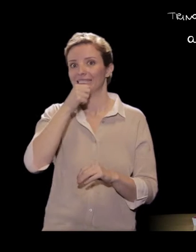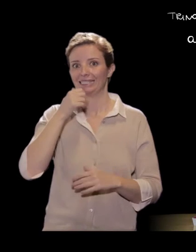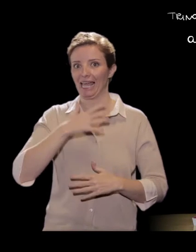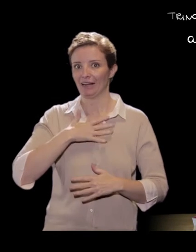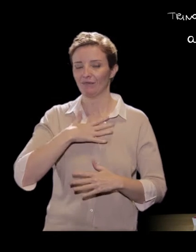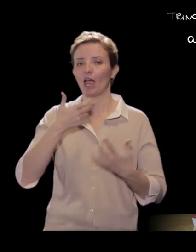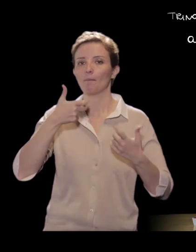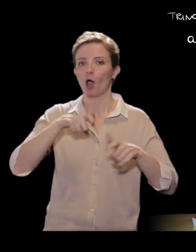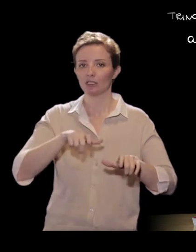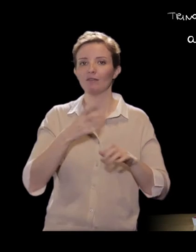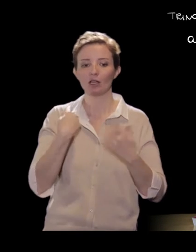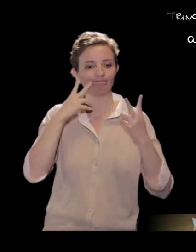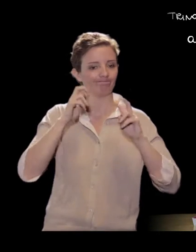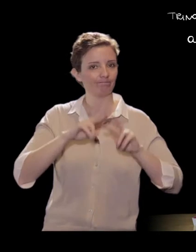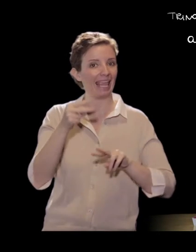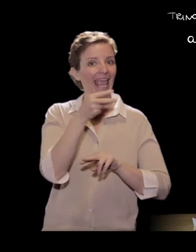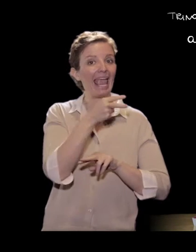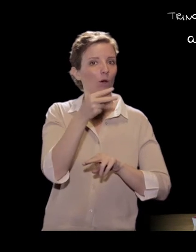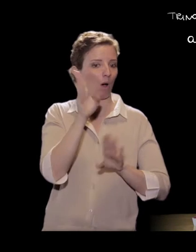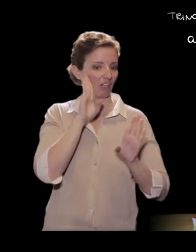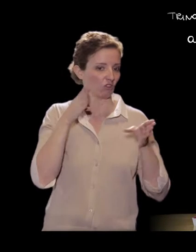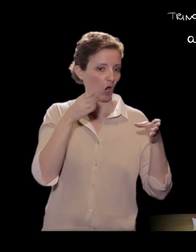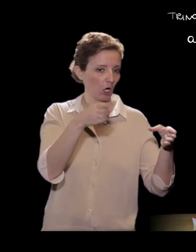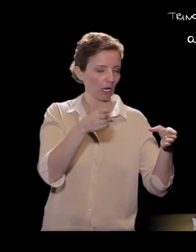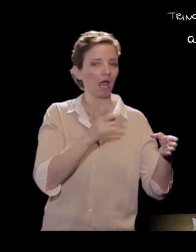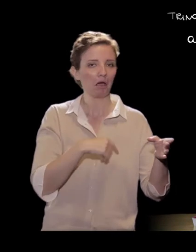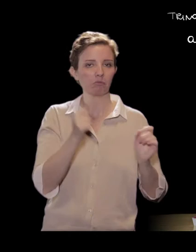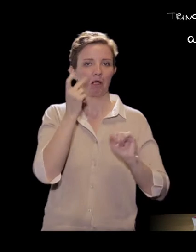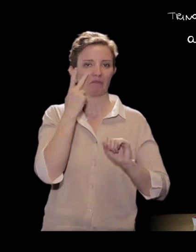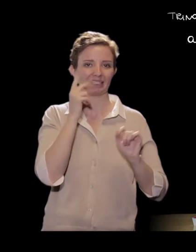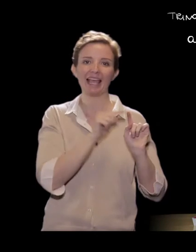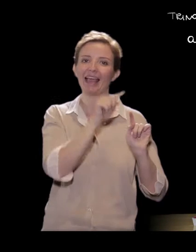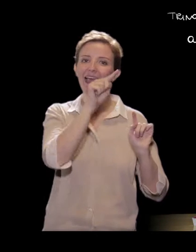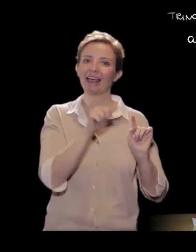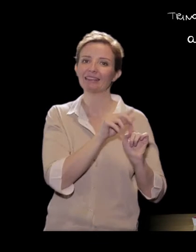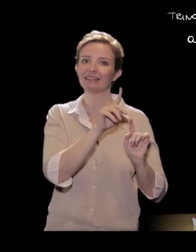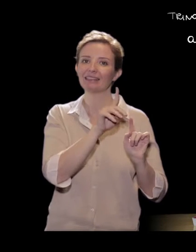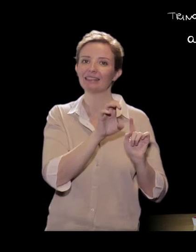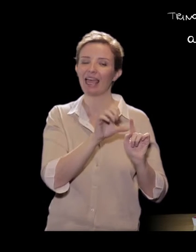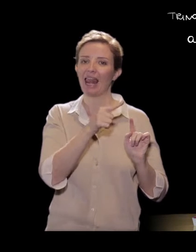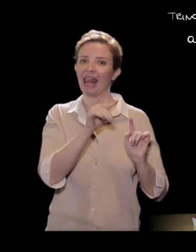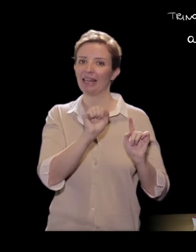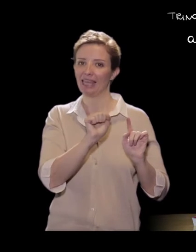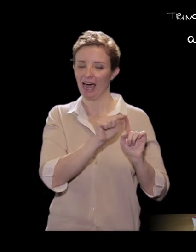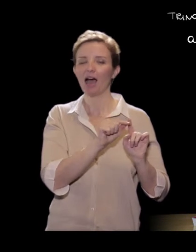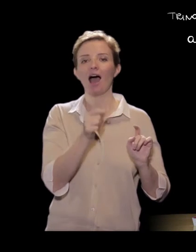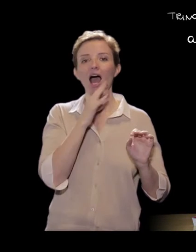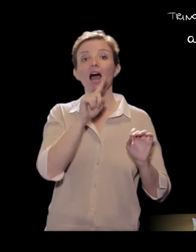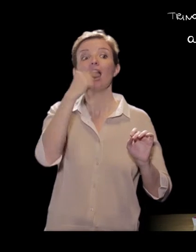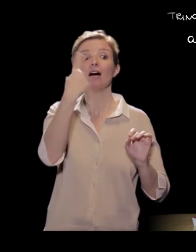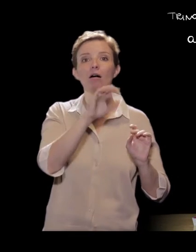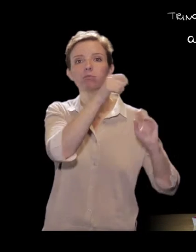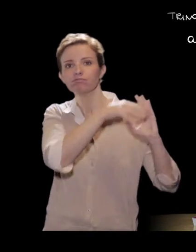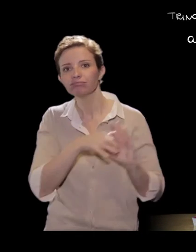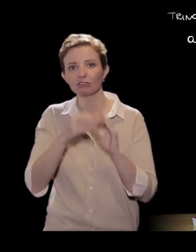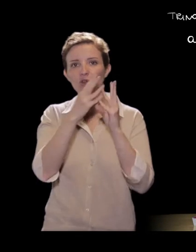in questo modo analizzando equazione noi potremmo andare a studiare il Delta e ricavare le eventuali soluzioni dell'equazione omogenea associata